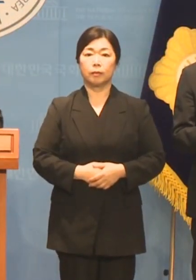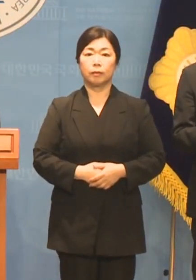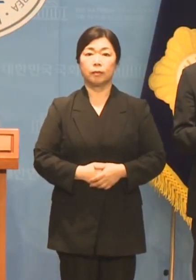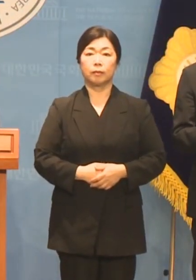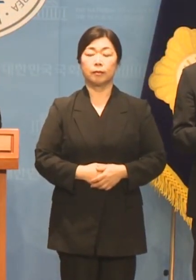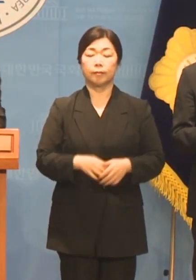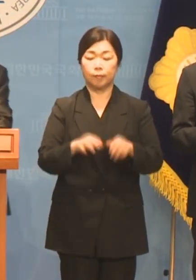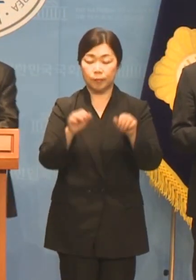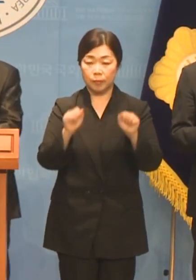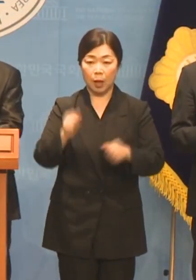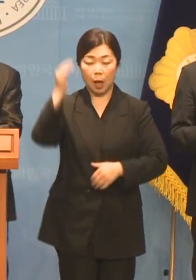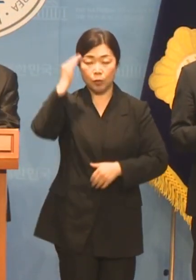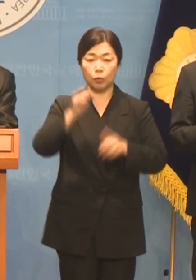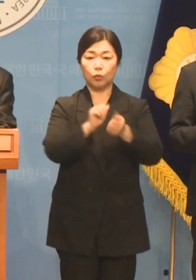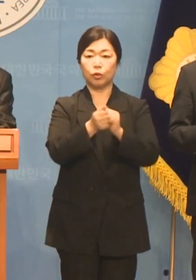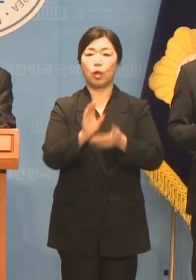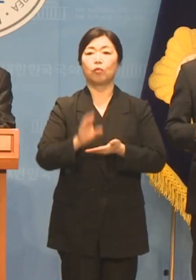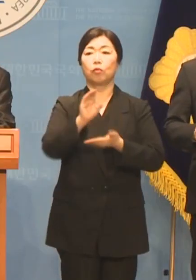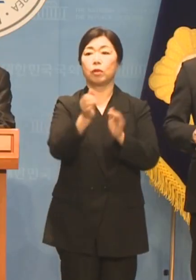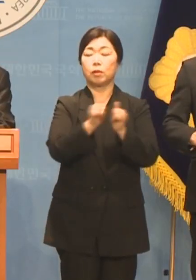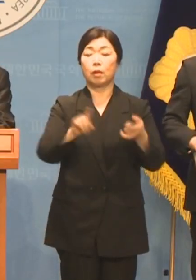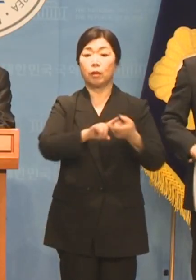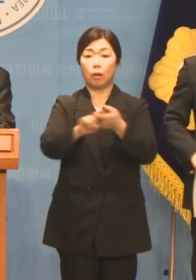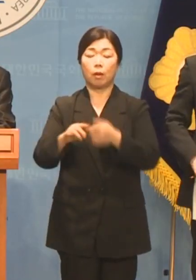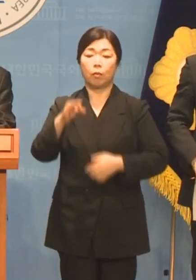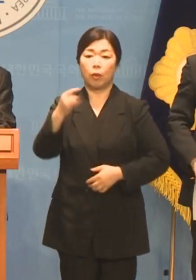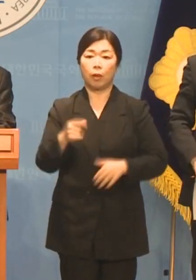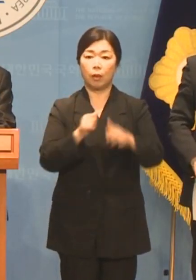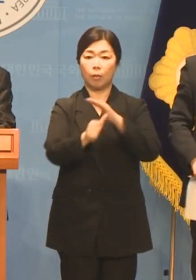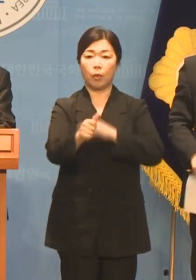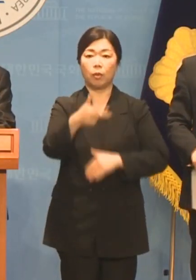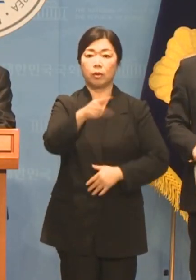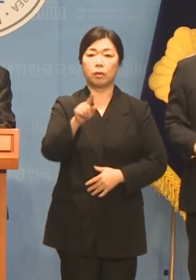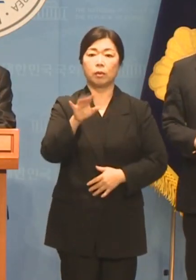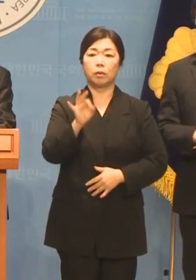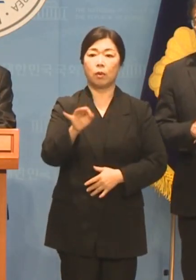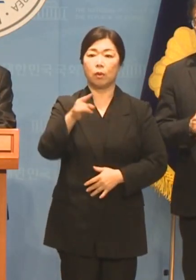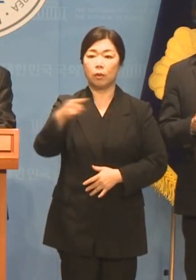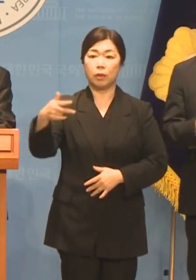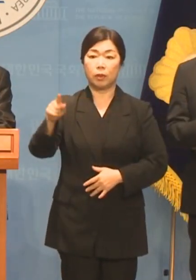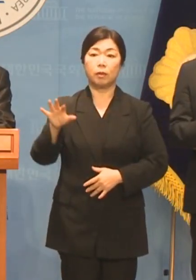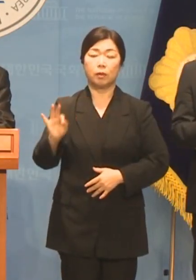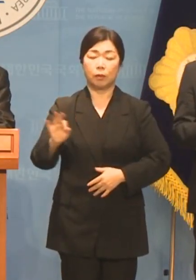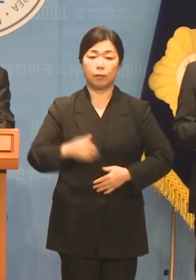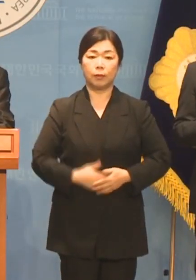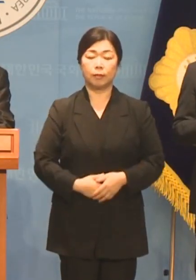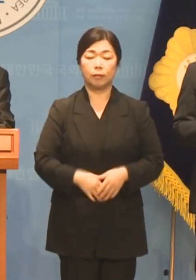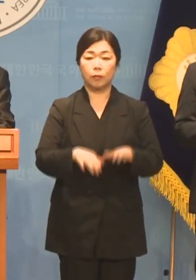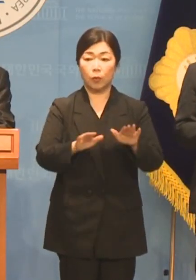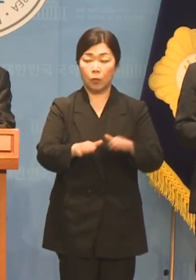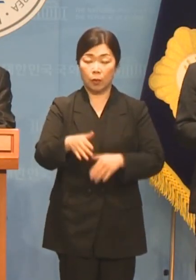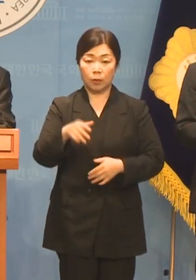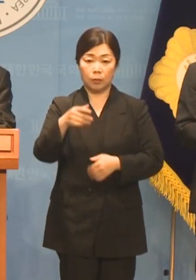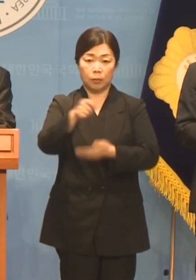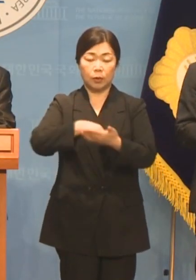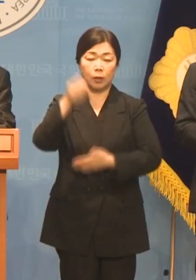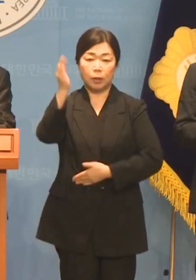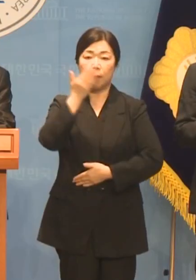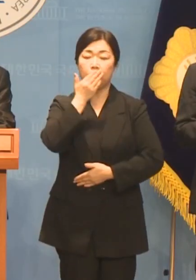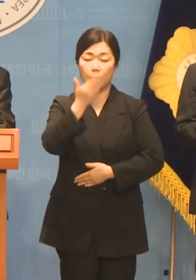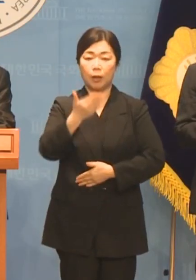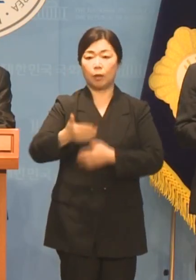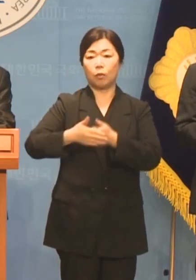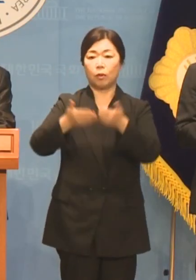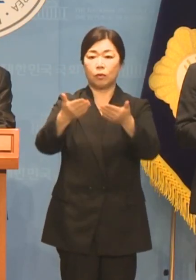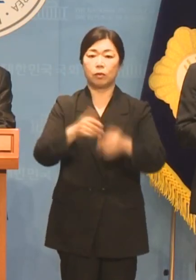네, 안녕하십니까. 한국주식투자자연합회 대표 정의정입니다. 오늘 기자회견 자리를 마련해 주신 두 분